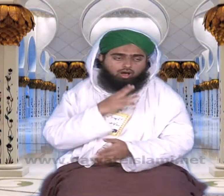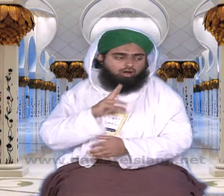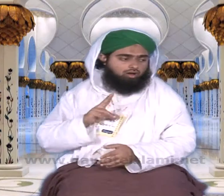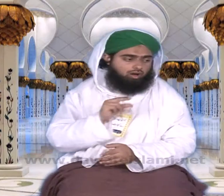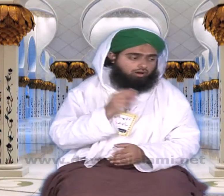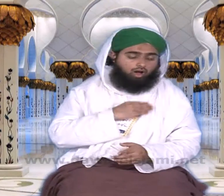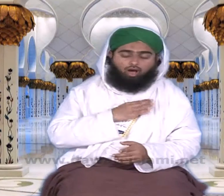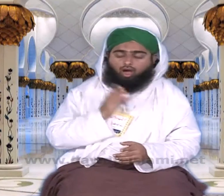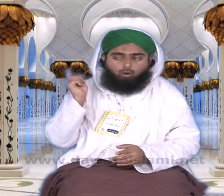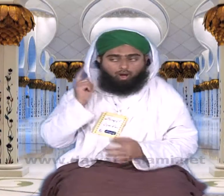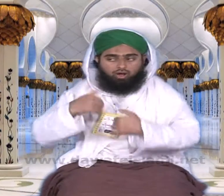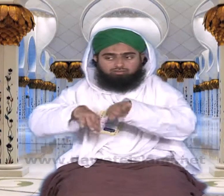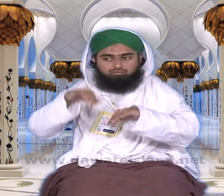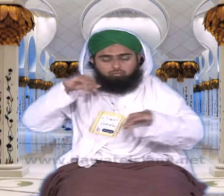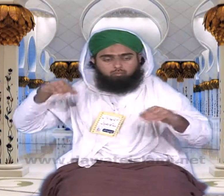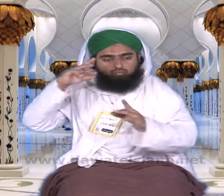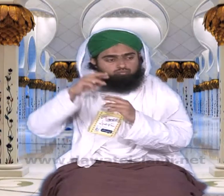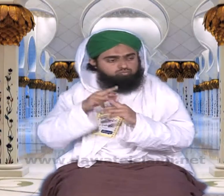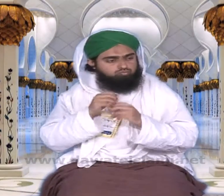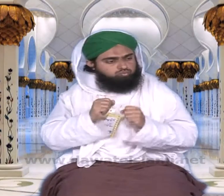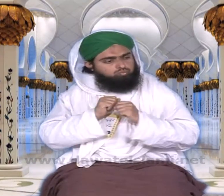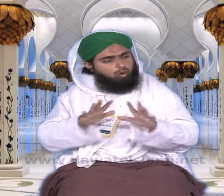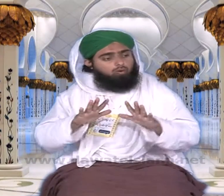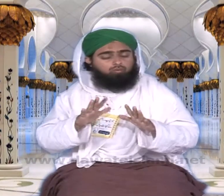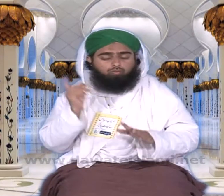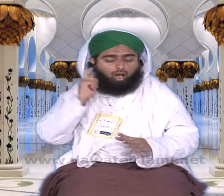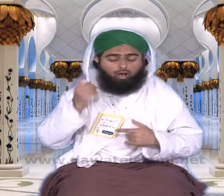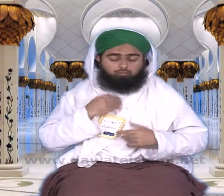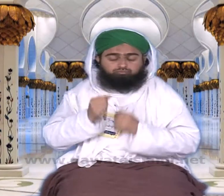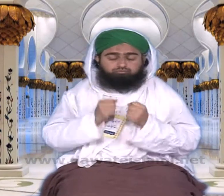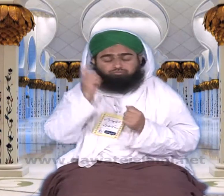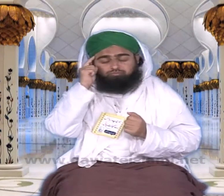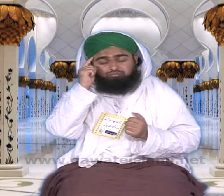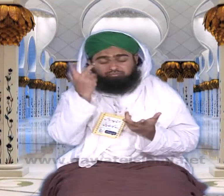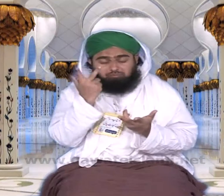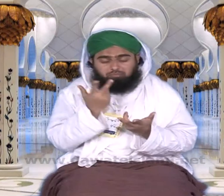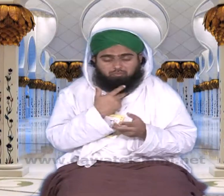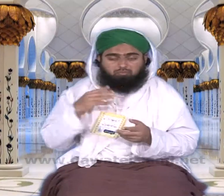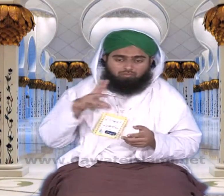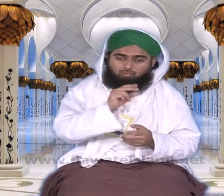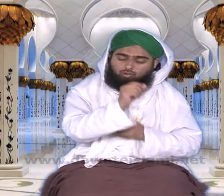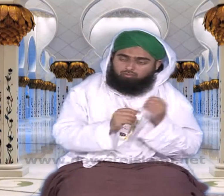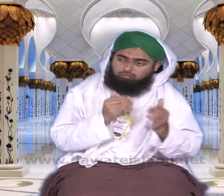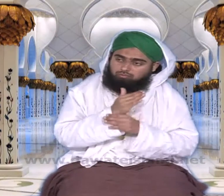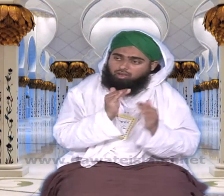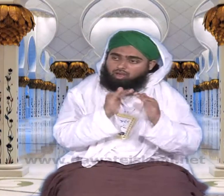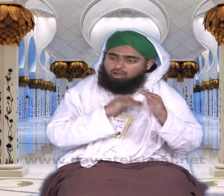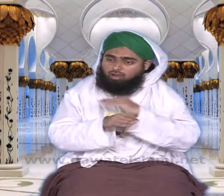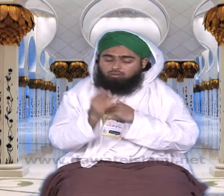رات جب سویا تو اپنے بھائی کو خواب میں دیکھا تو اس سے سوال کیا ما فعل اللہ بھی